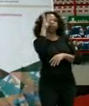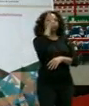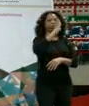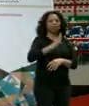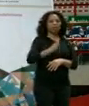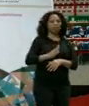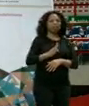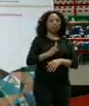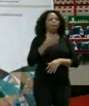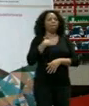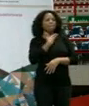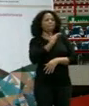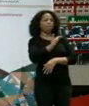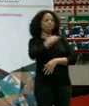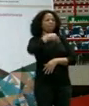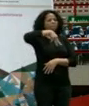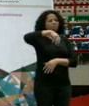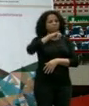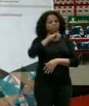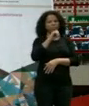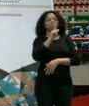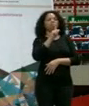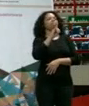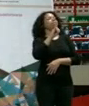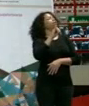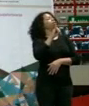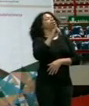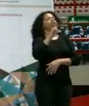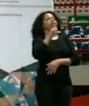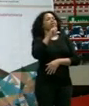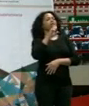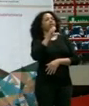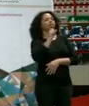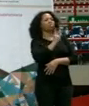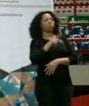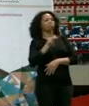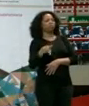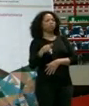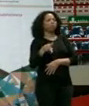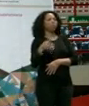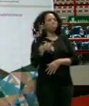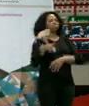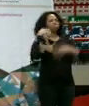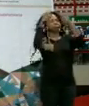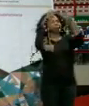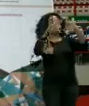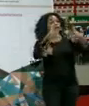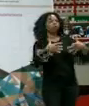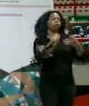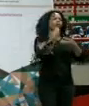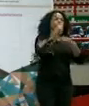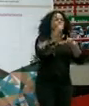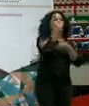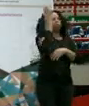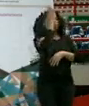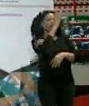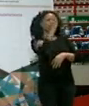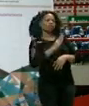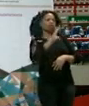grande amigo Miquiles. E ele trabalhou com vocês a parte de Brasil colônia, vendo todo o processo da